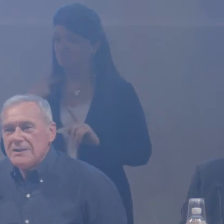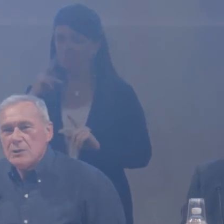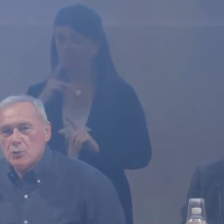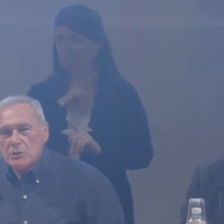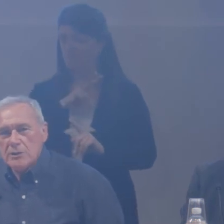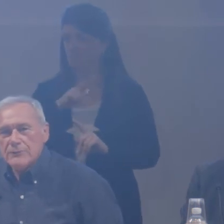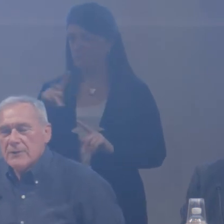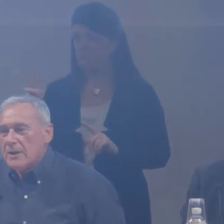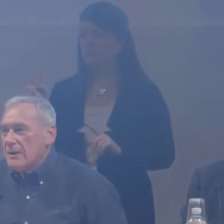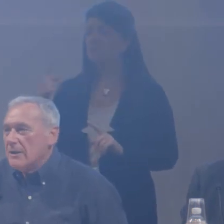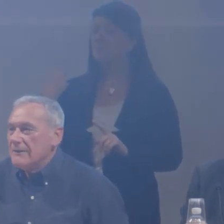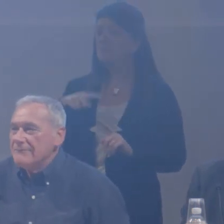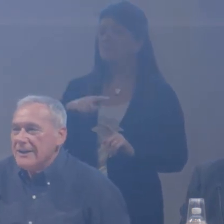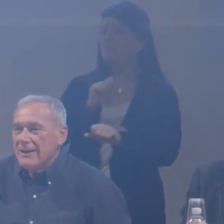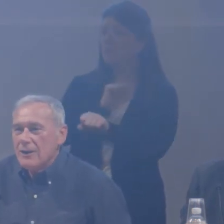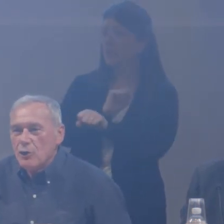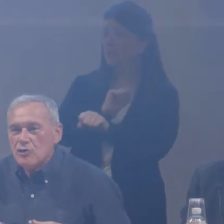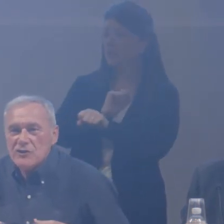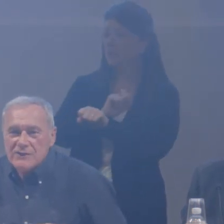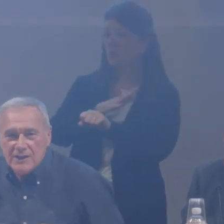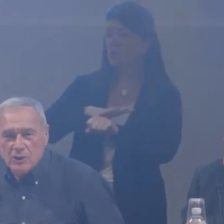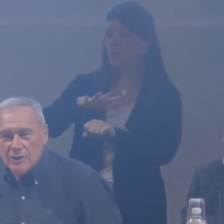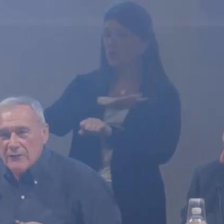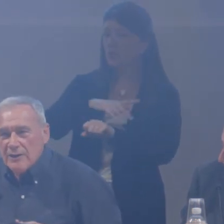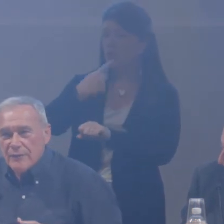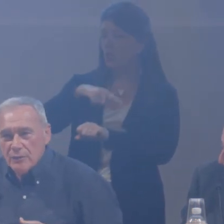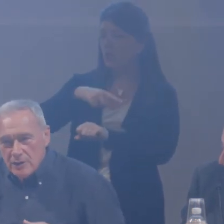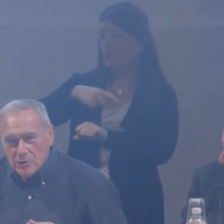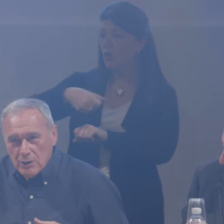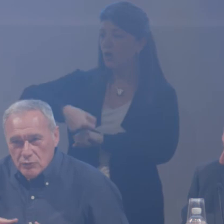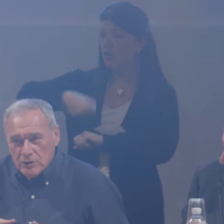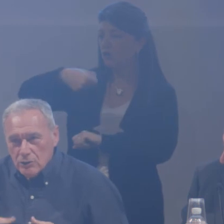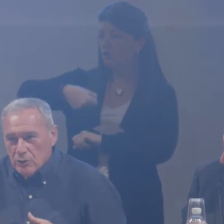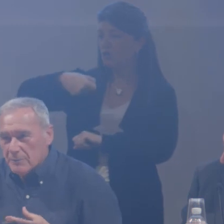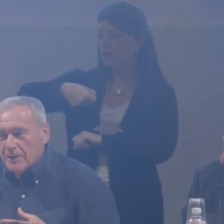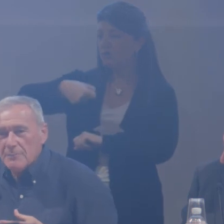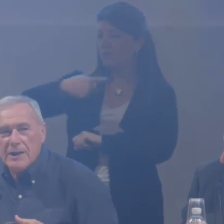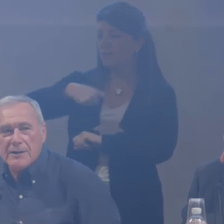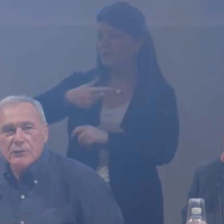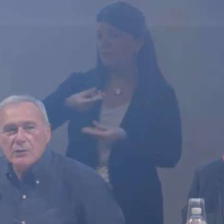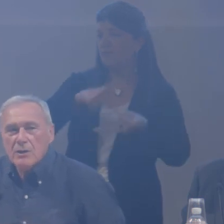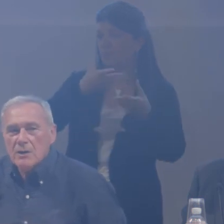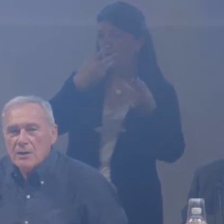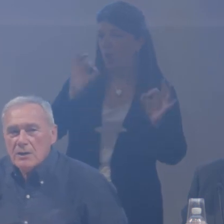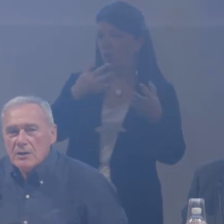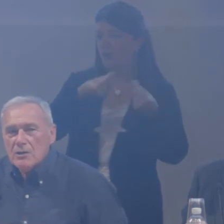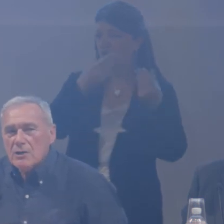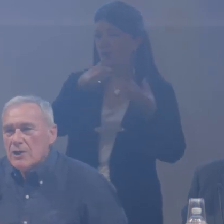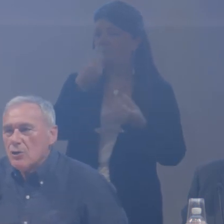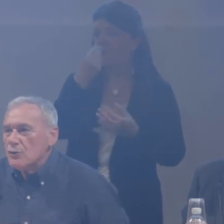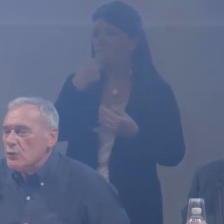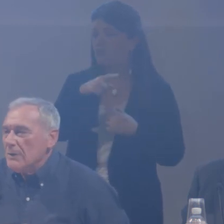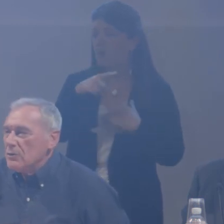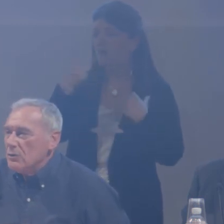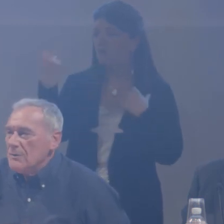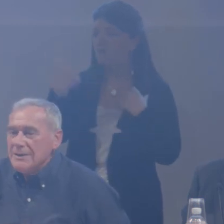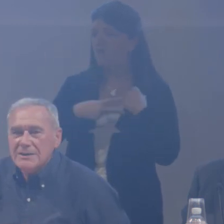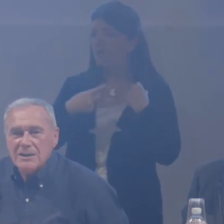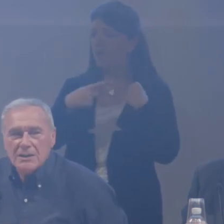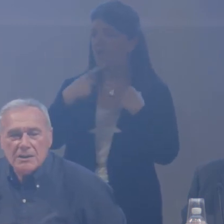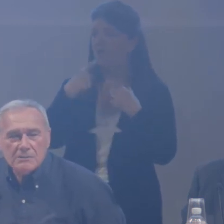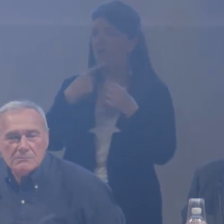i detenuti, nel loro cestino che veniva fornito da Lucerdone per il pranzo, non hanno consumato